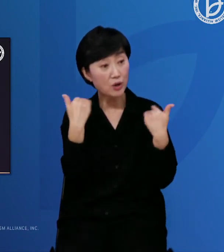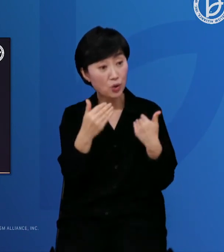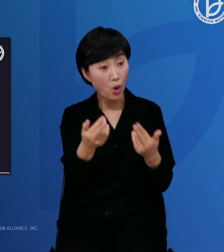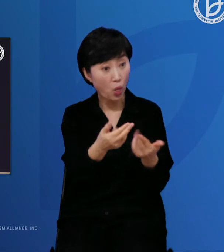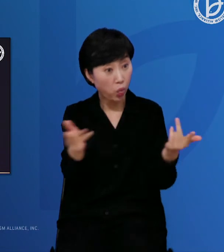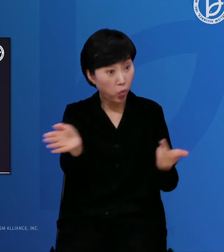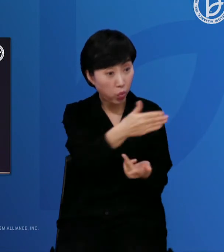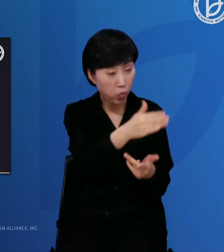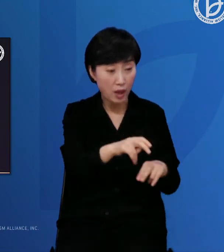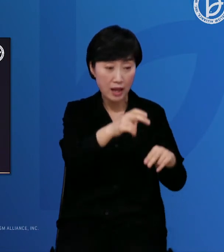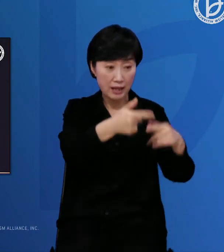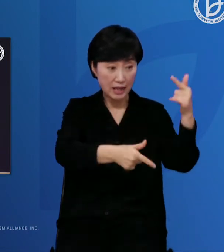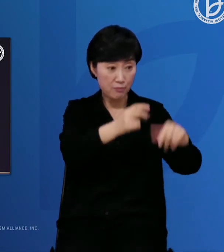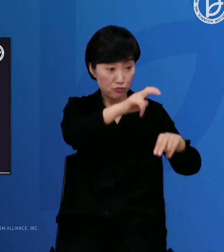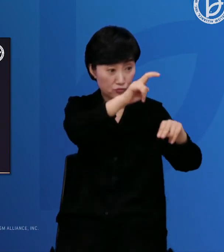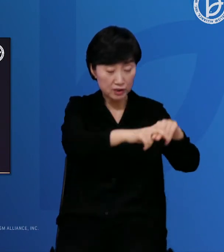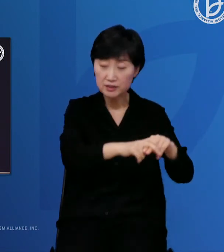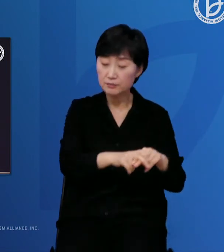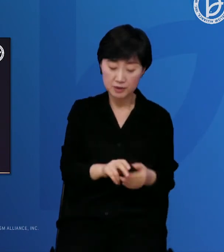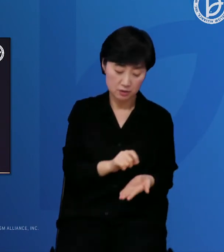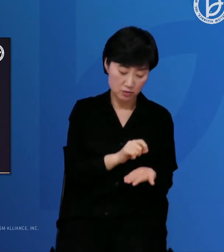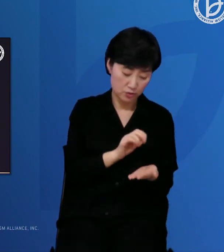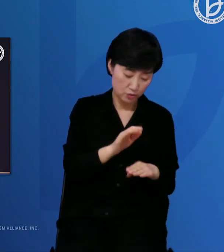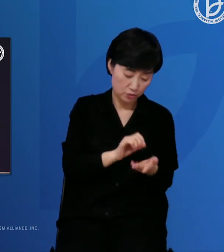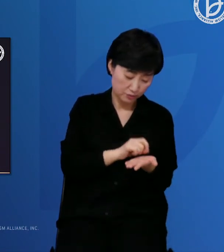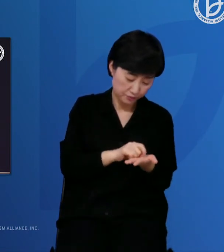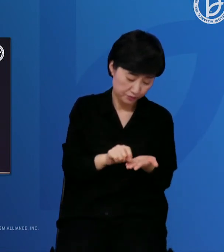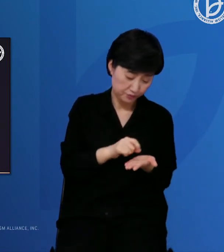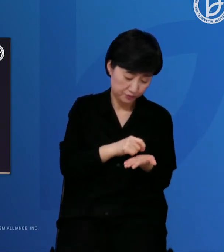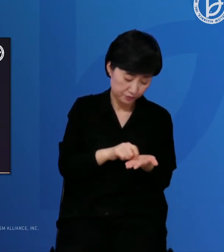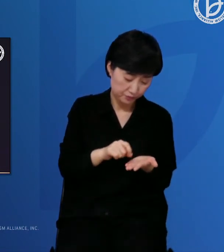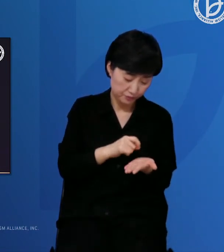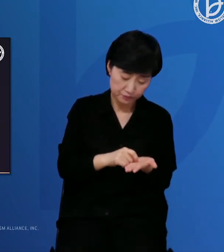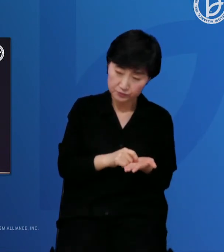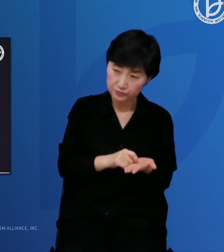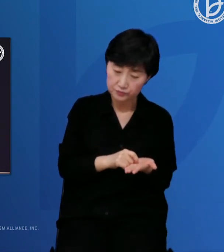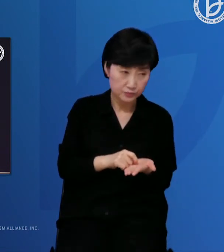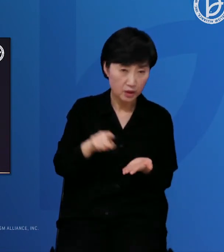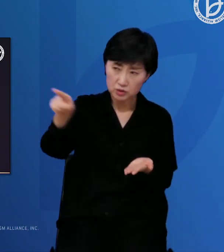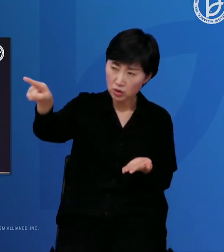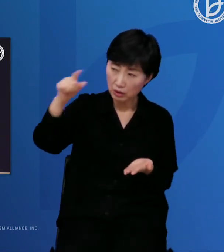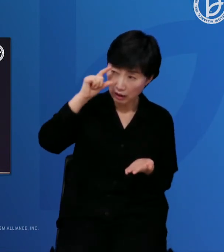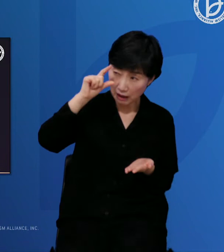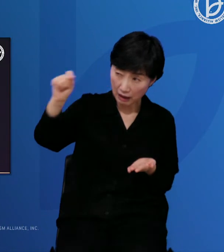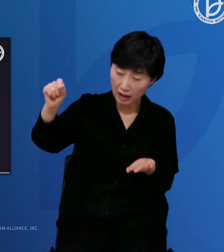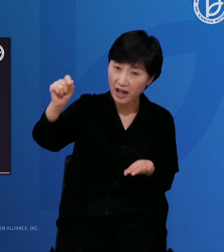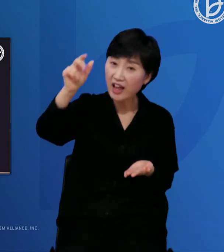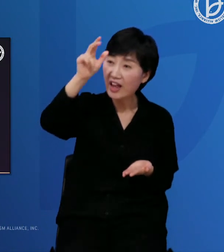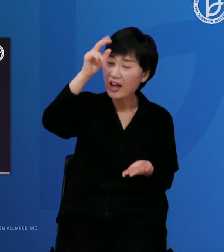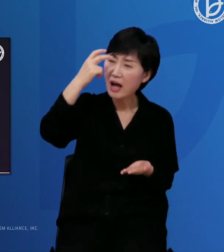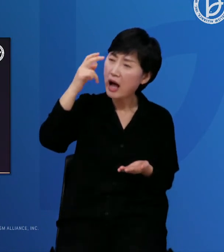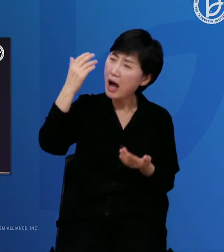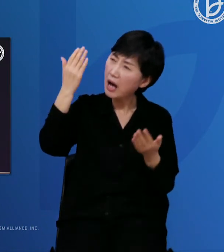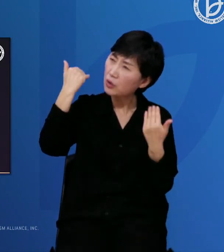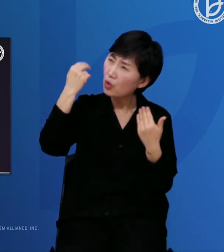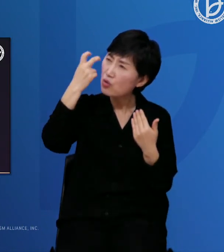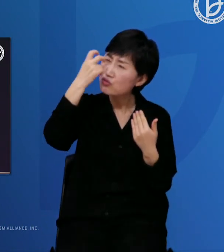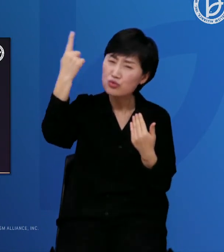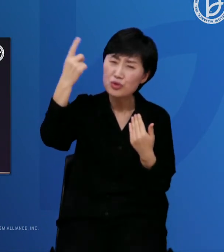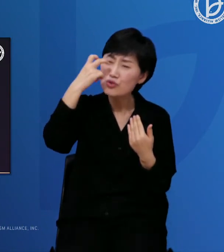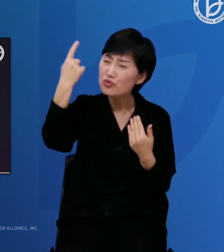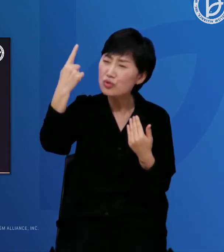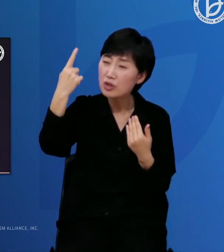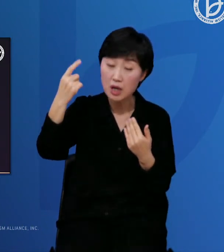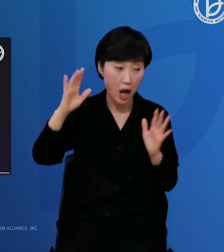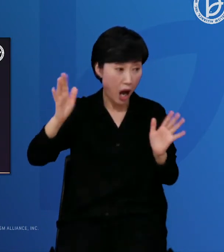학교에서 뛰어왔더라고. 어디서 나왔냐면서 이렇게 그러고 있다가. And there was a time when I was on a college campus, and so I just happened to sit down near a bench, and I was